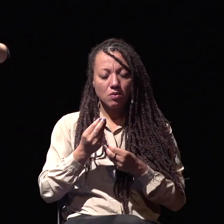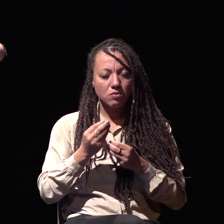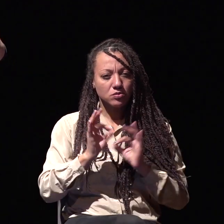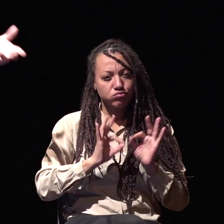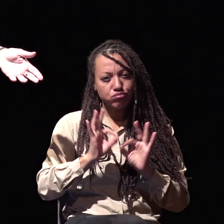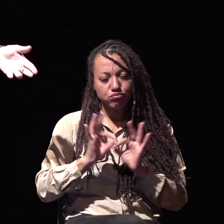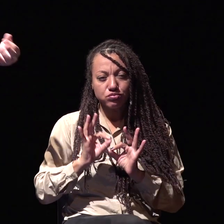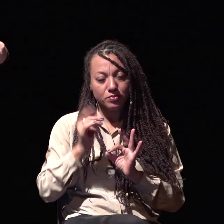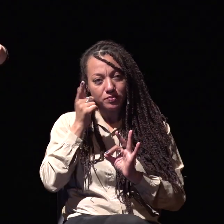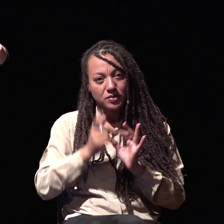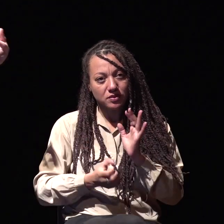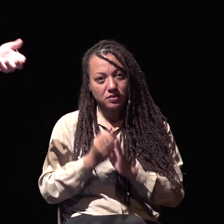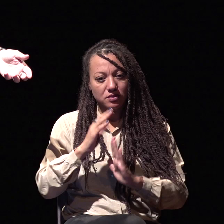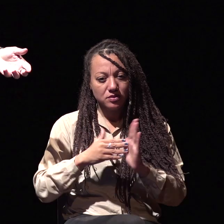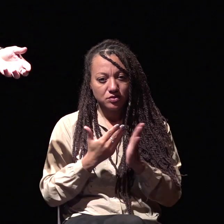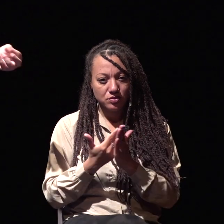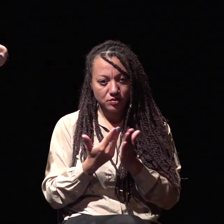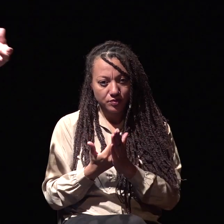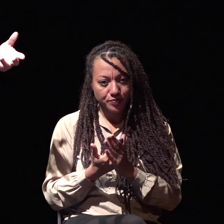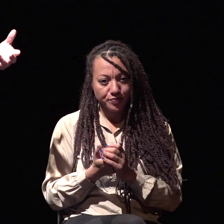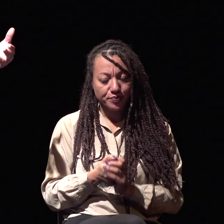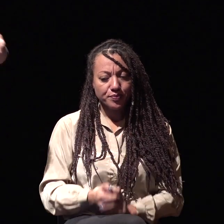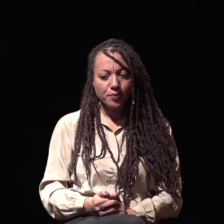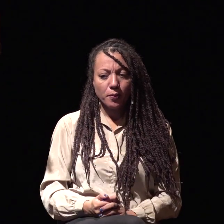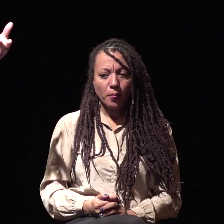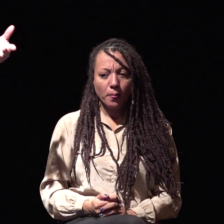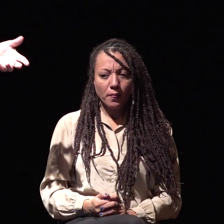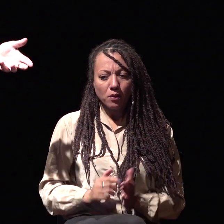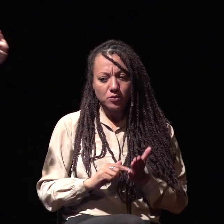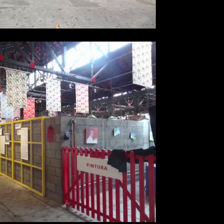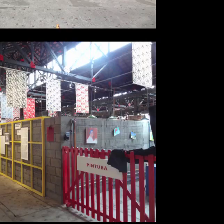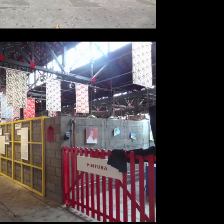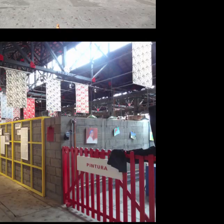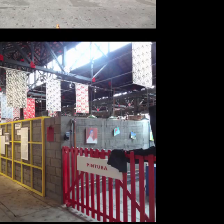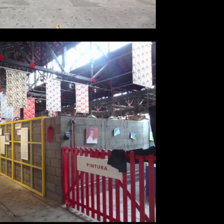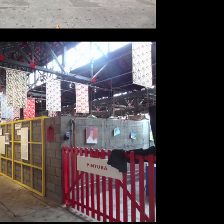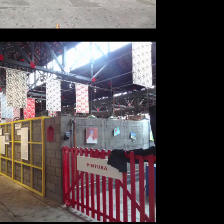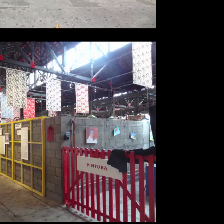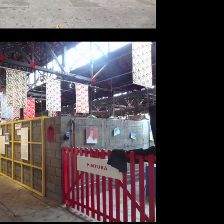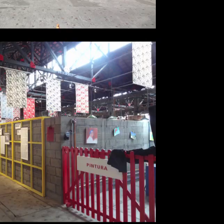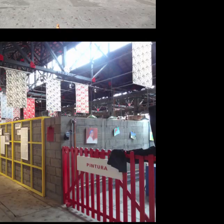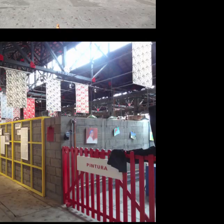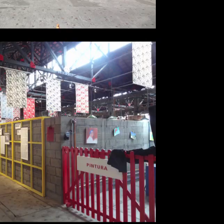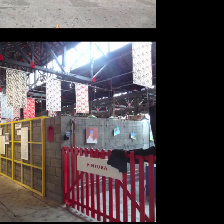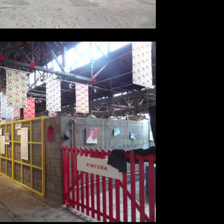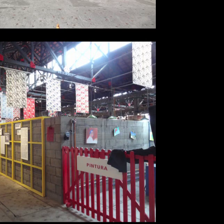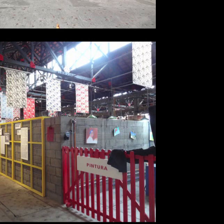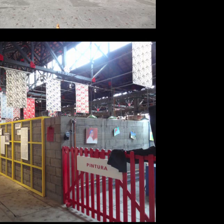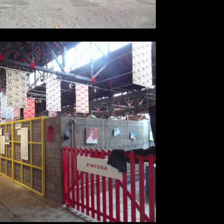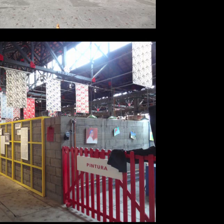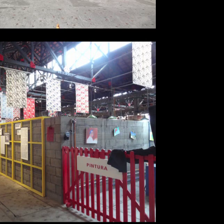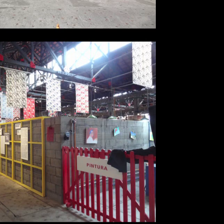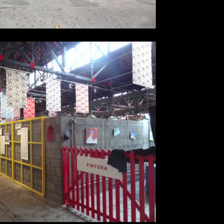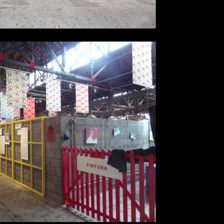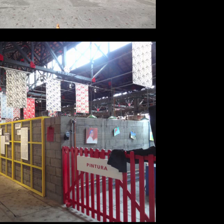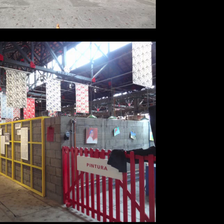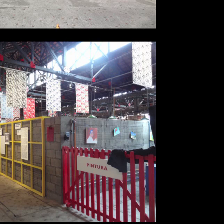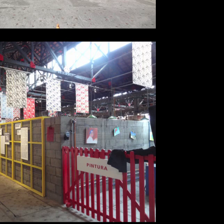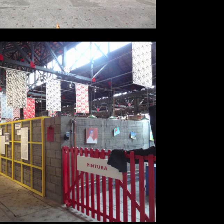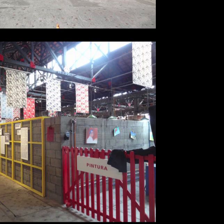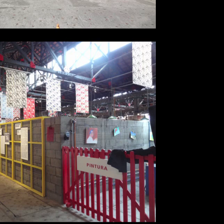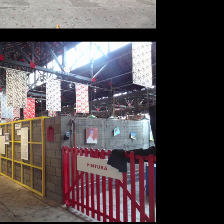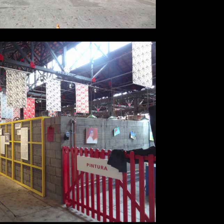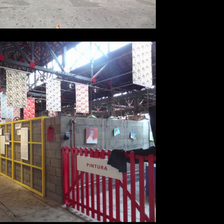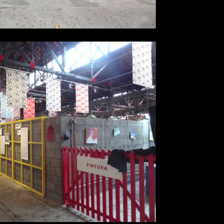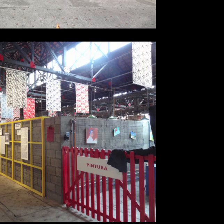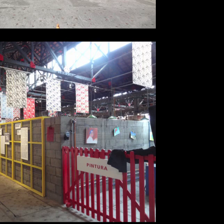escola. E eu estou chamando a atenção disso porque justamente o que acontece, enfim, essa proposta ficou completamente sumida, um momento ou outro se